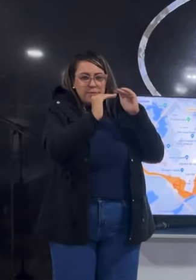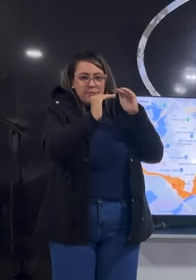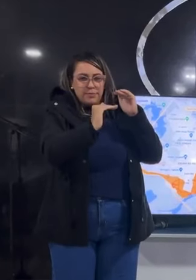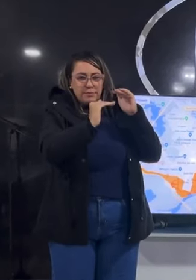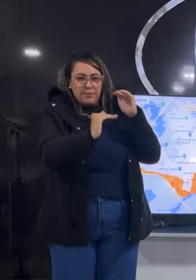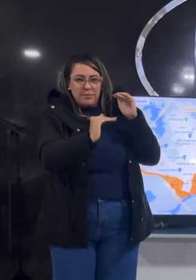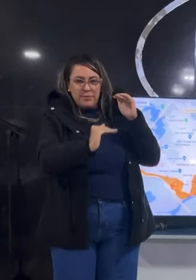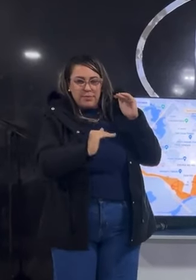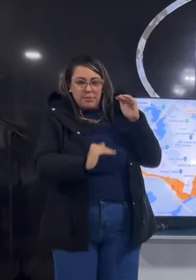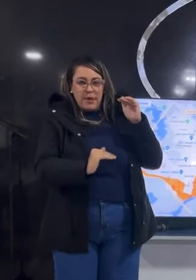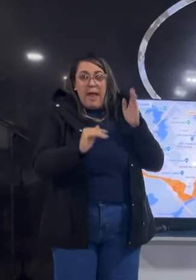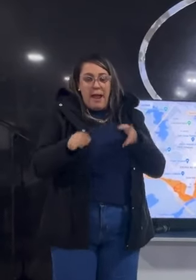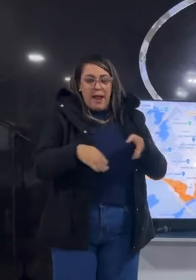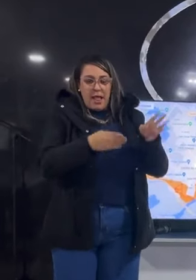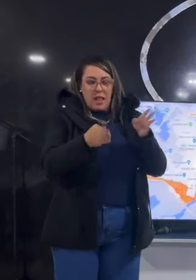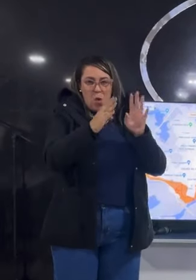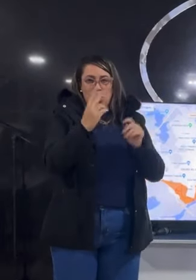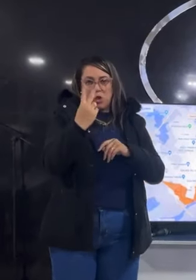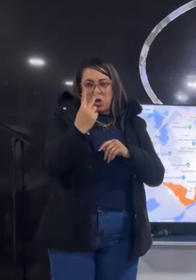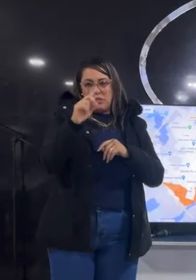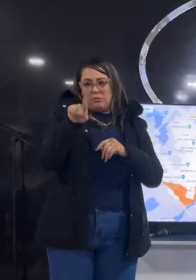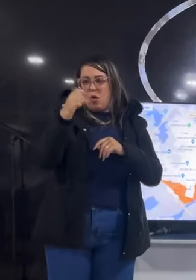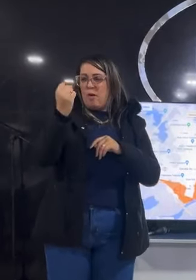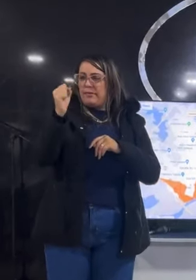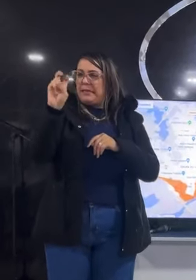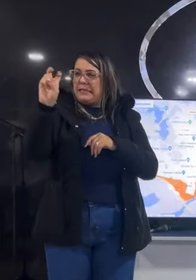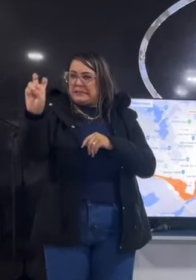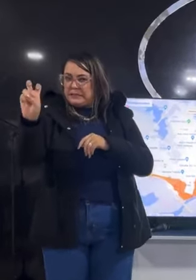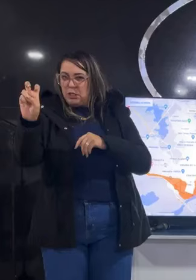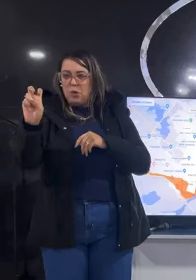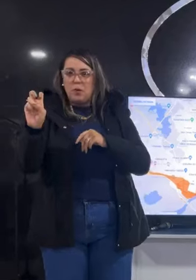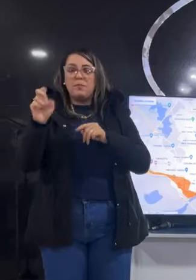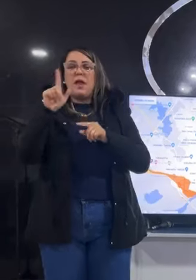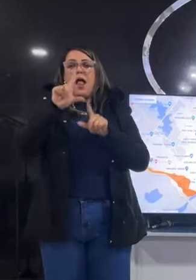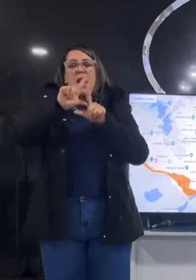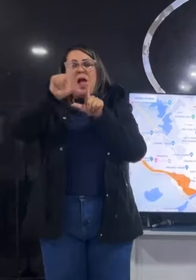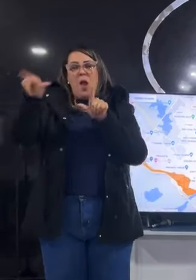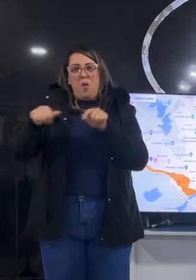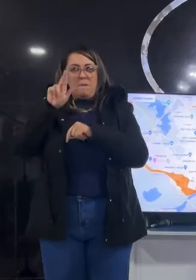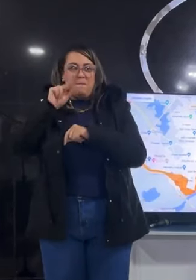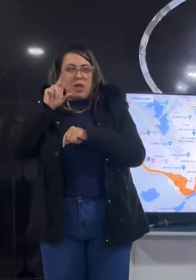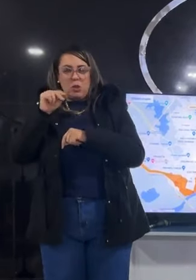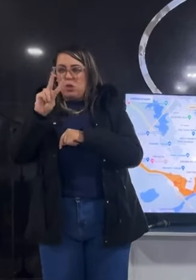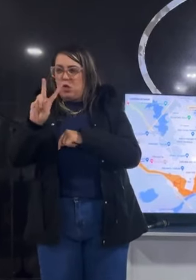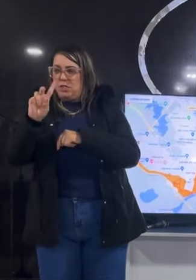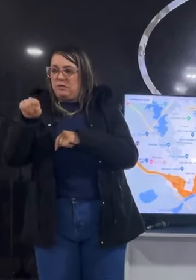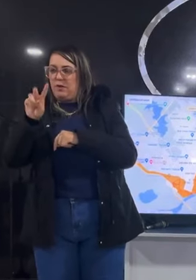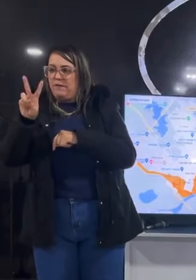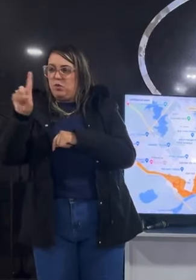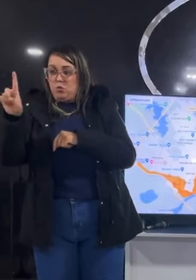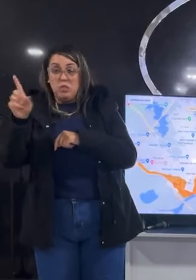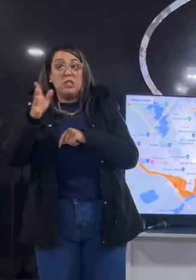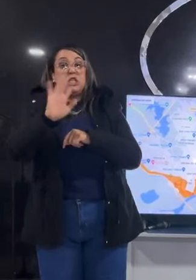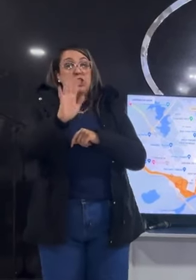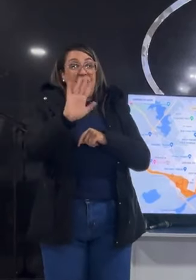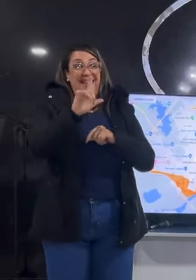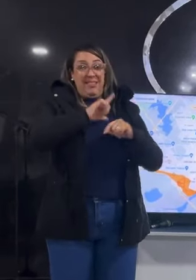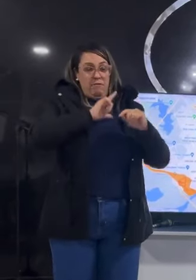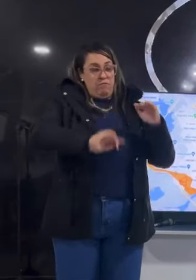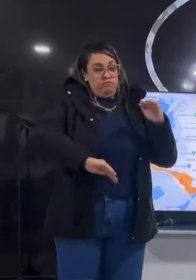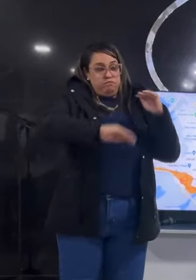2,85 ou tava agora H pouco e Lagoa com 2,21 ã nós já tivemos com